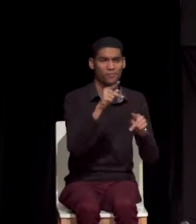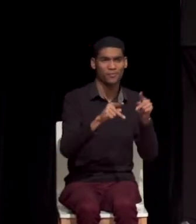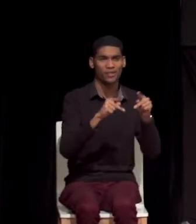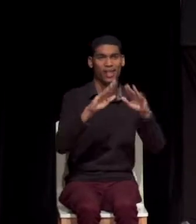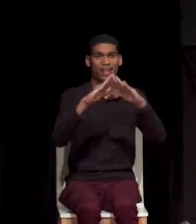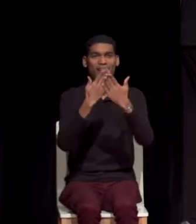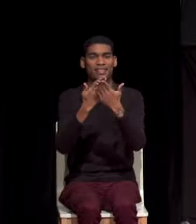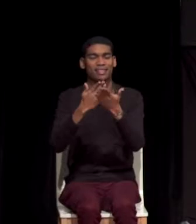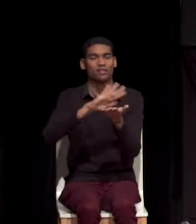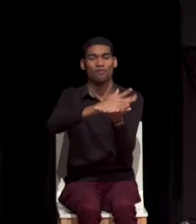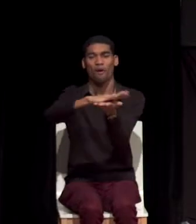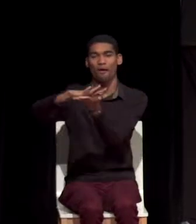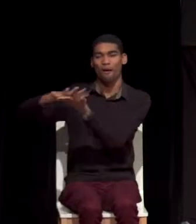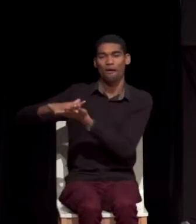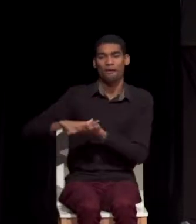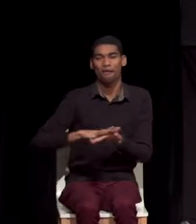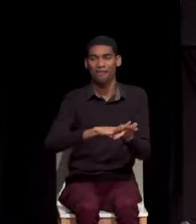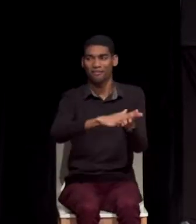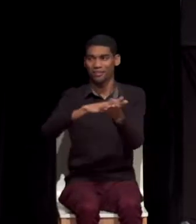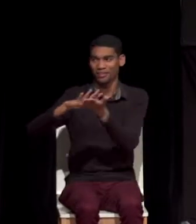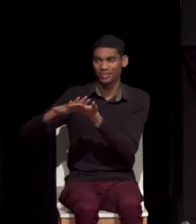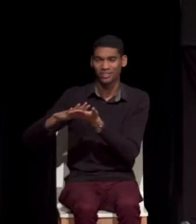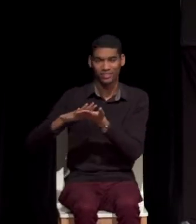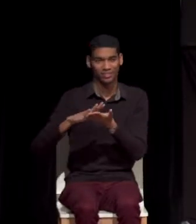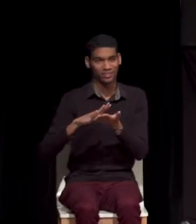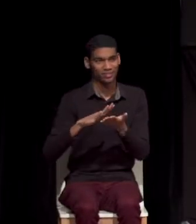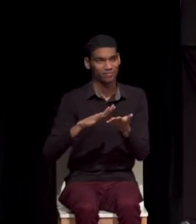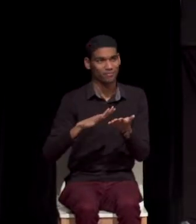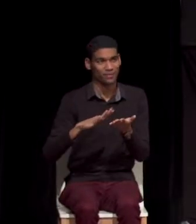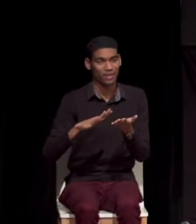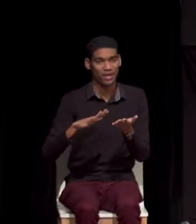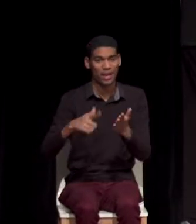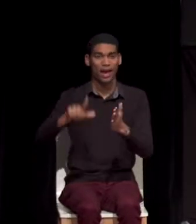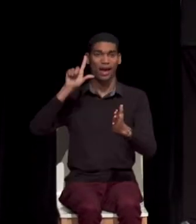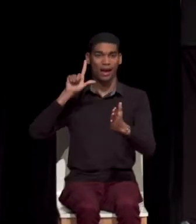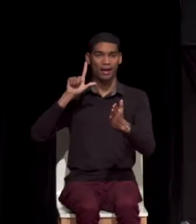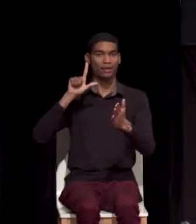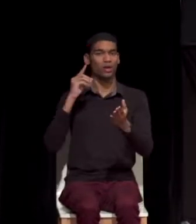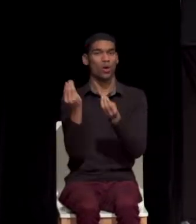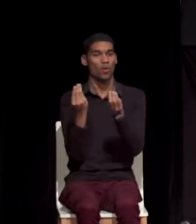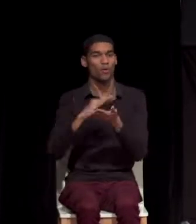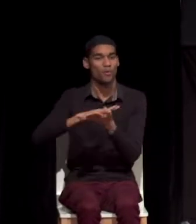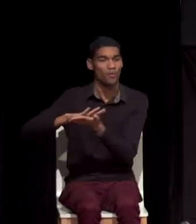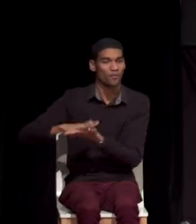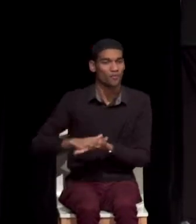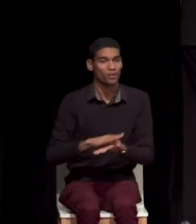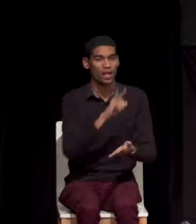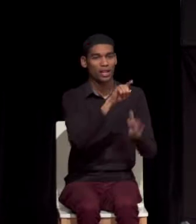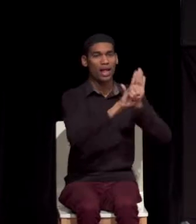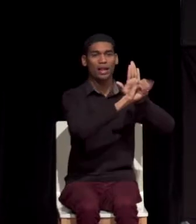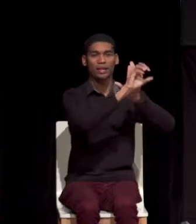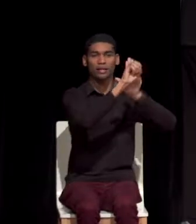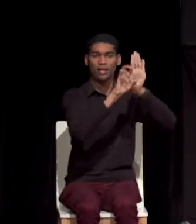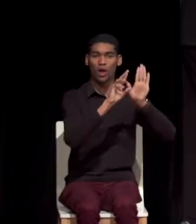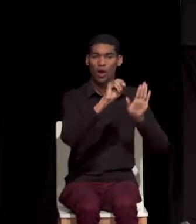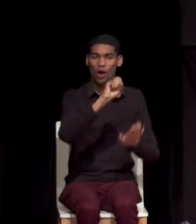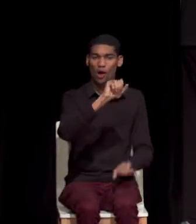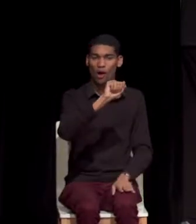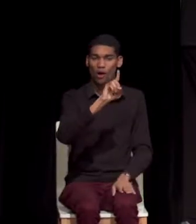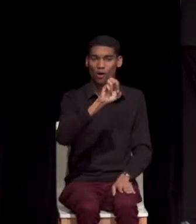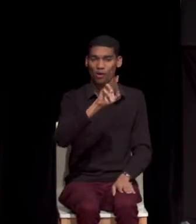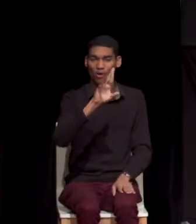escolas de samba, que foram, primeiro, escolas, antes do samba, porque quem vai lá na Rosa de Ouro vê todo um cronograma